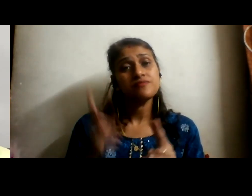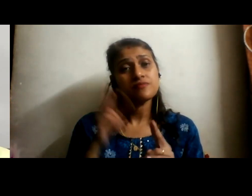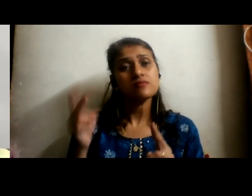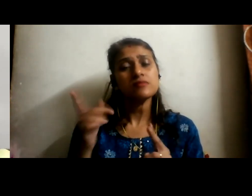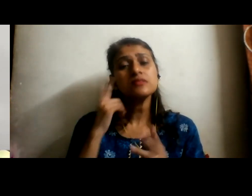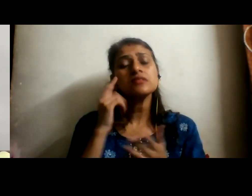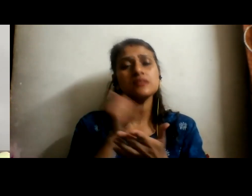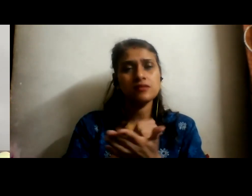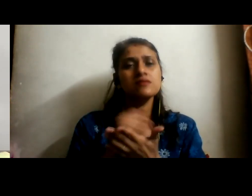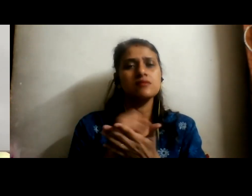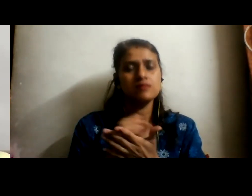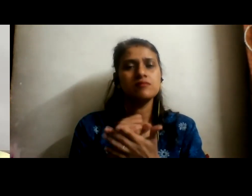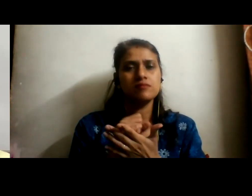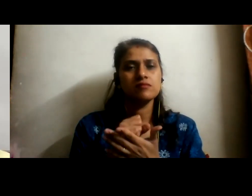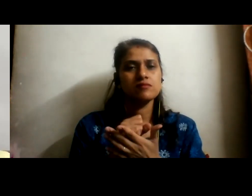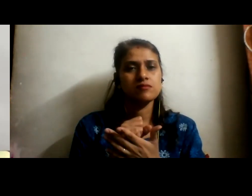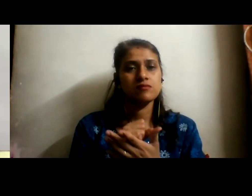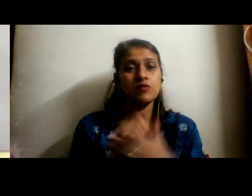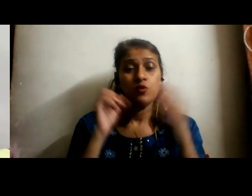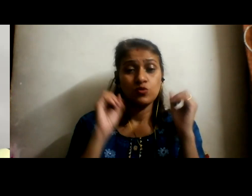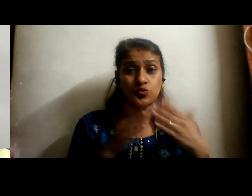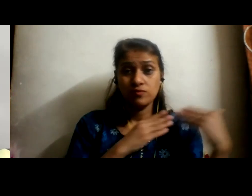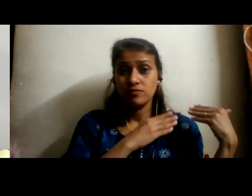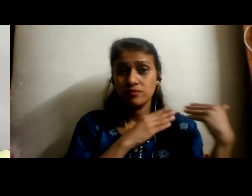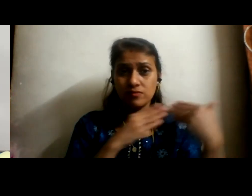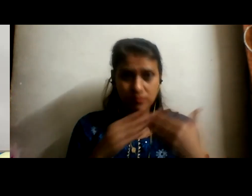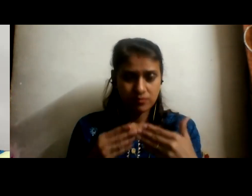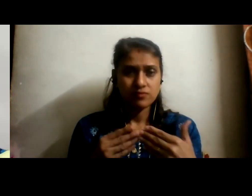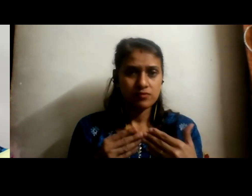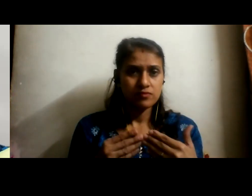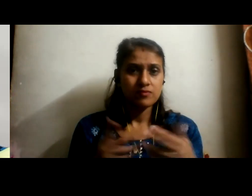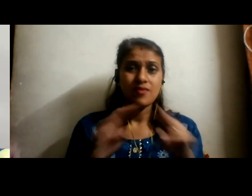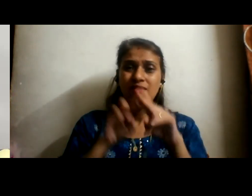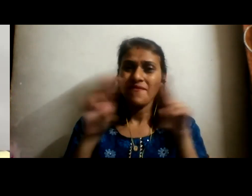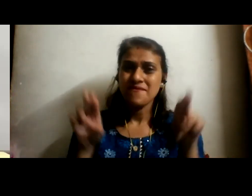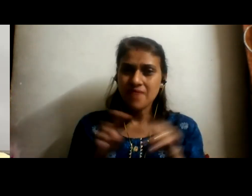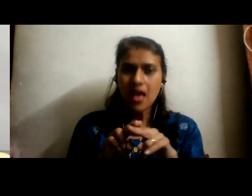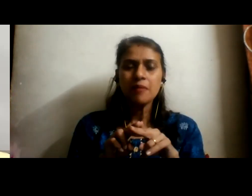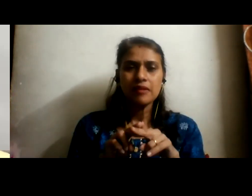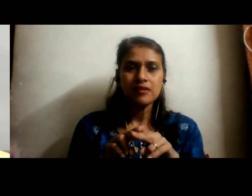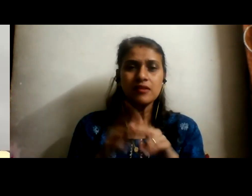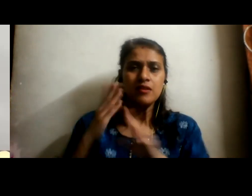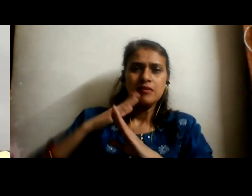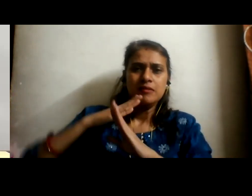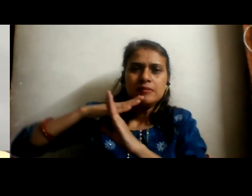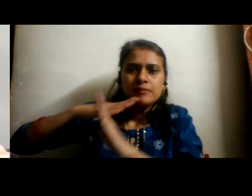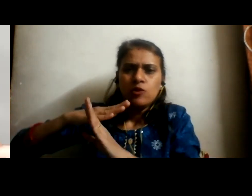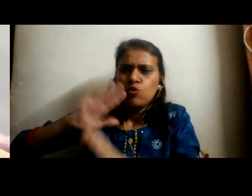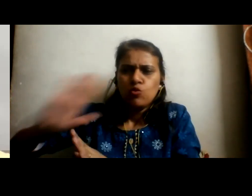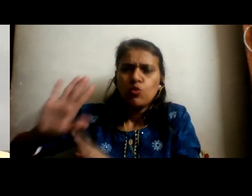को उनके साथ ले देखोगे तो वो फैमिली भी कभी कभी प्रोटेक्टिव नेचर में